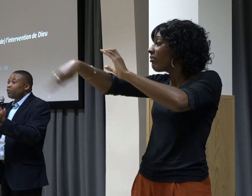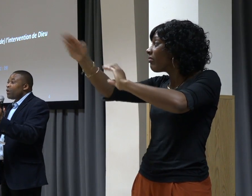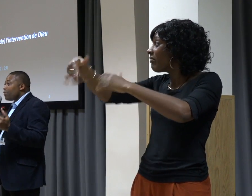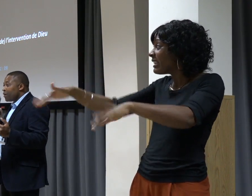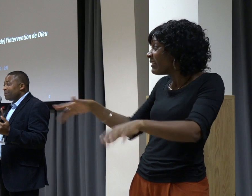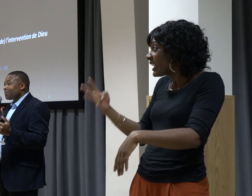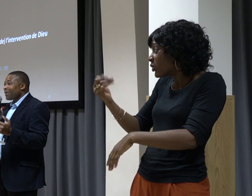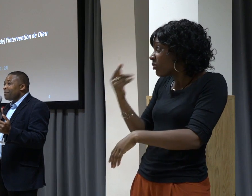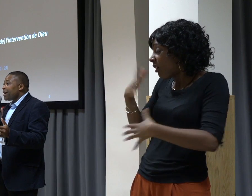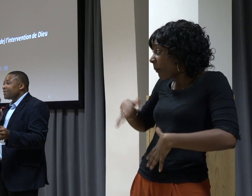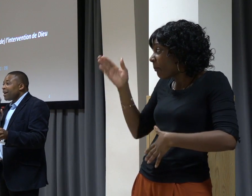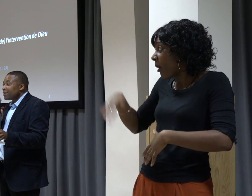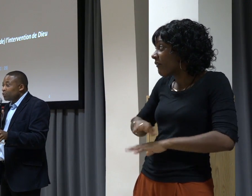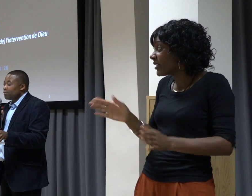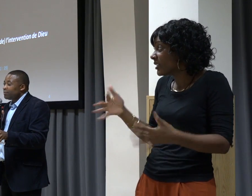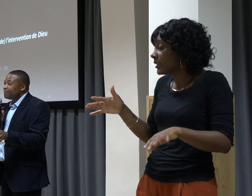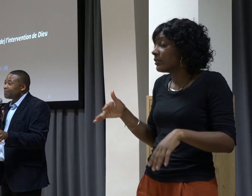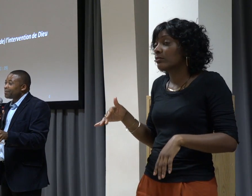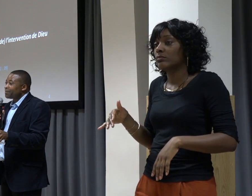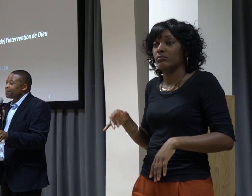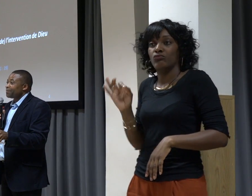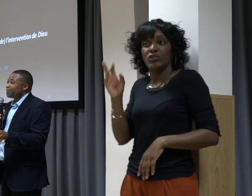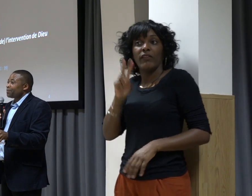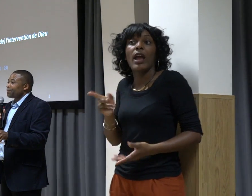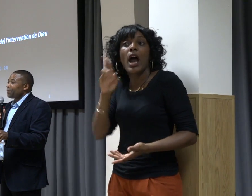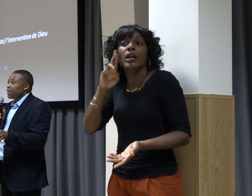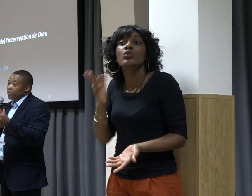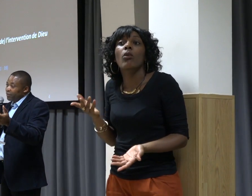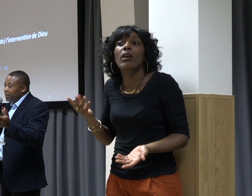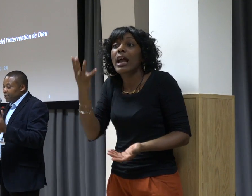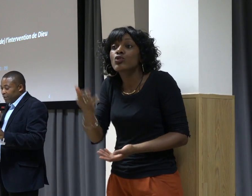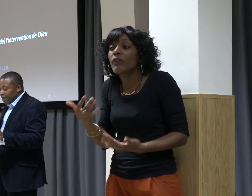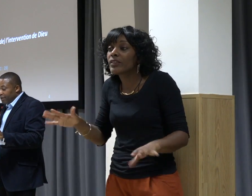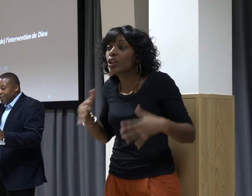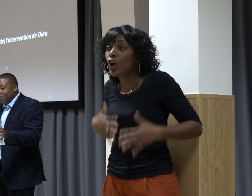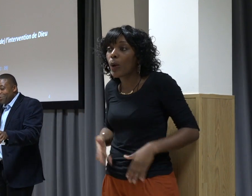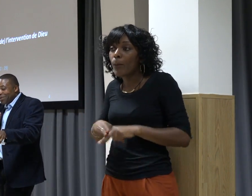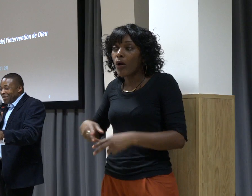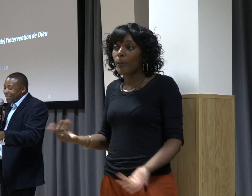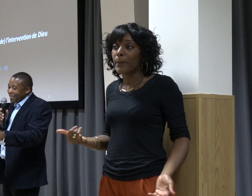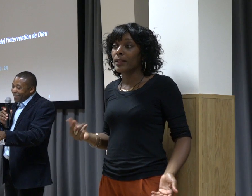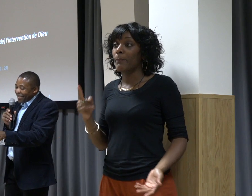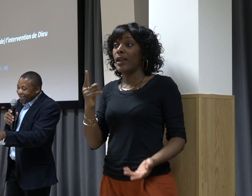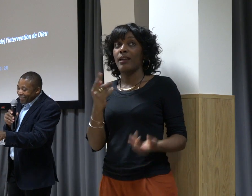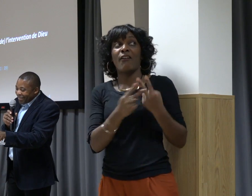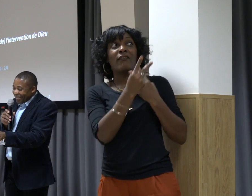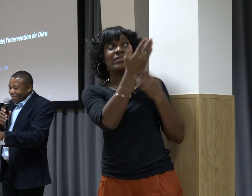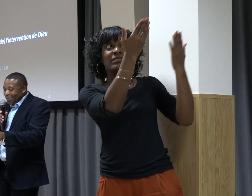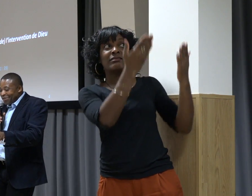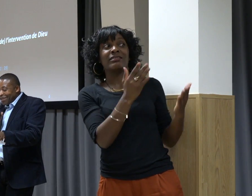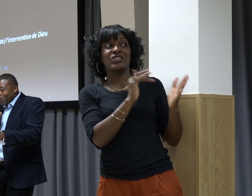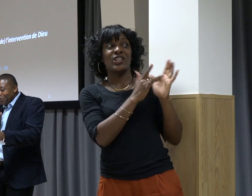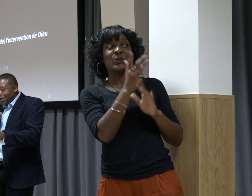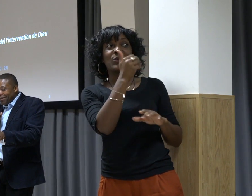Et de vous à moi, Marthe a raison. La seule différence, c'est qu'il a en face de lui